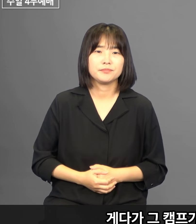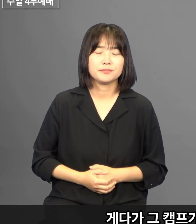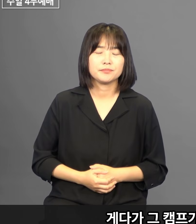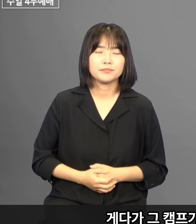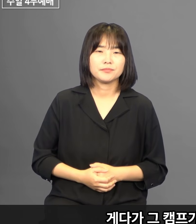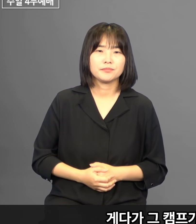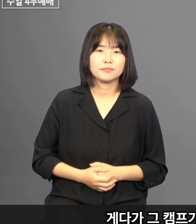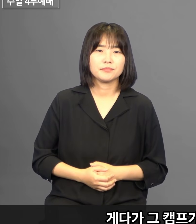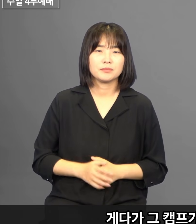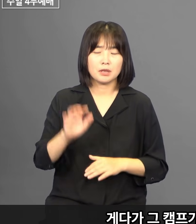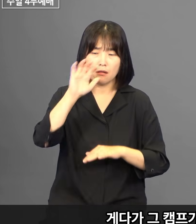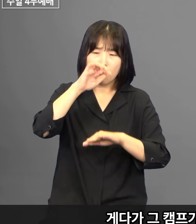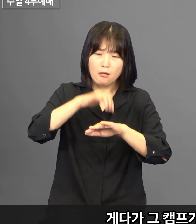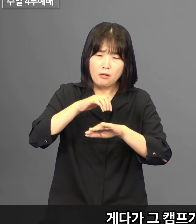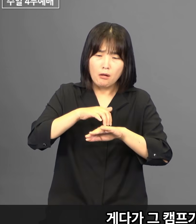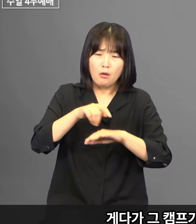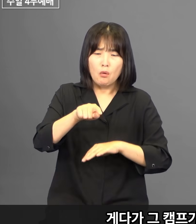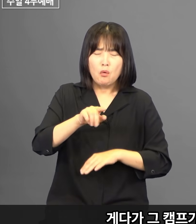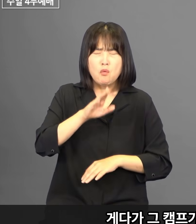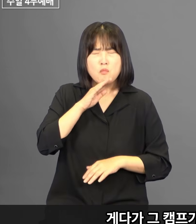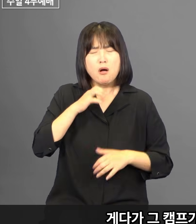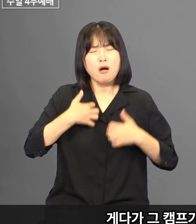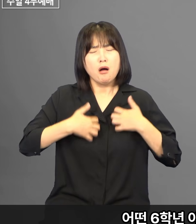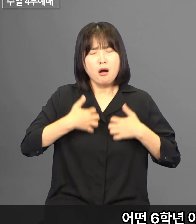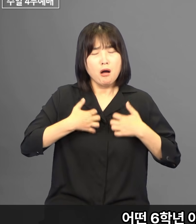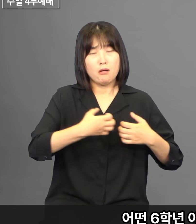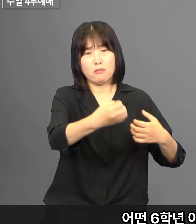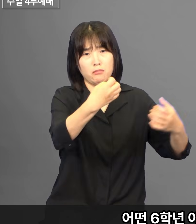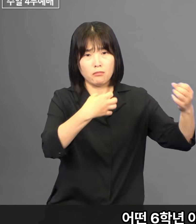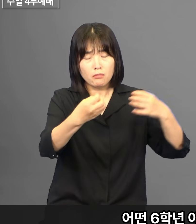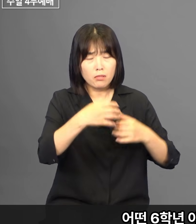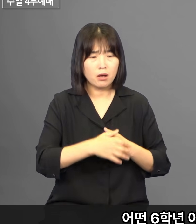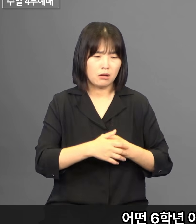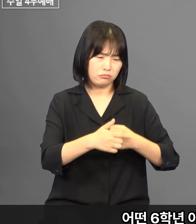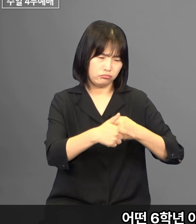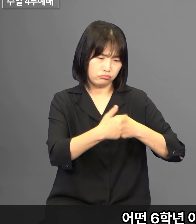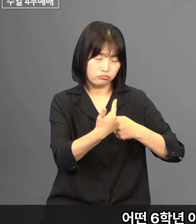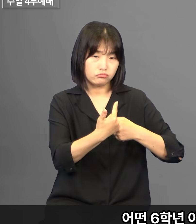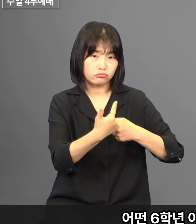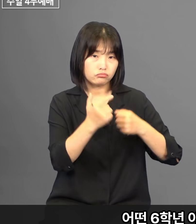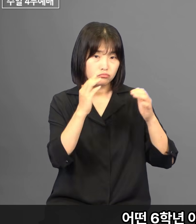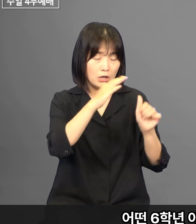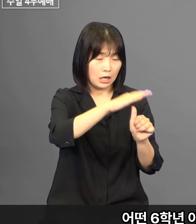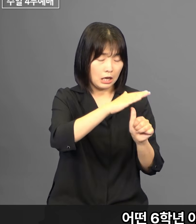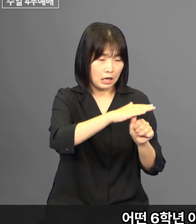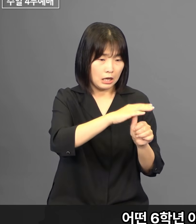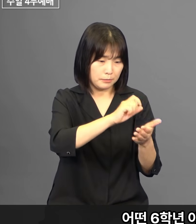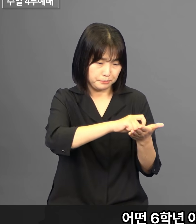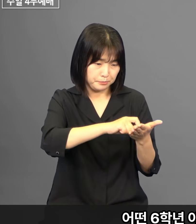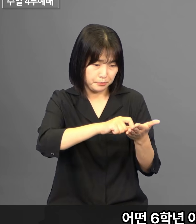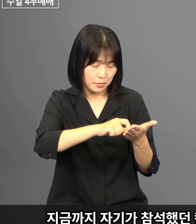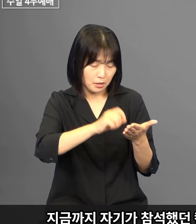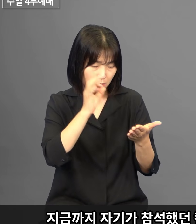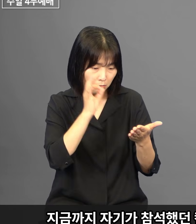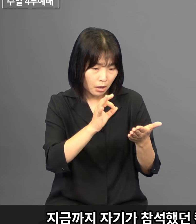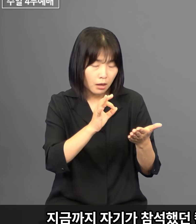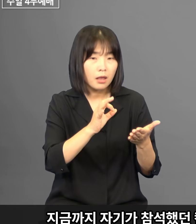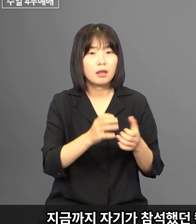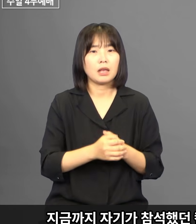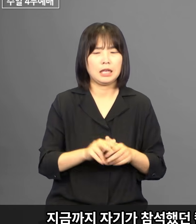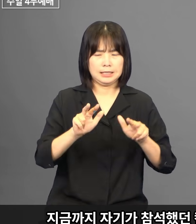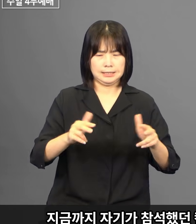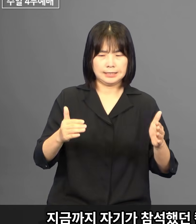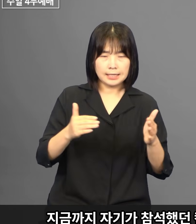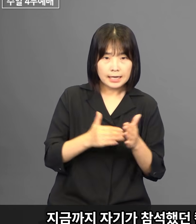게다가 그 캠프가 너무 재미있다는 거예요. 어떤 6학년 아이가 썼어요. 마지막에